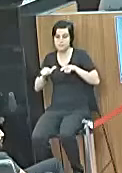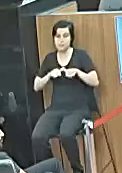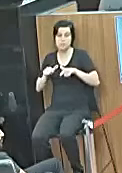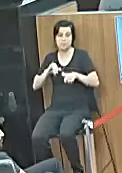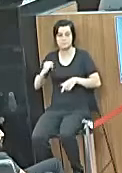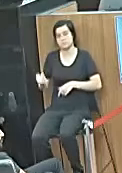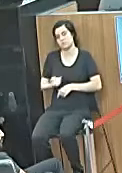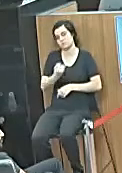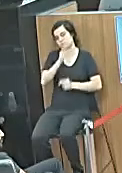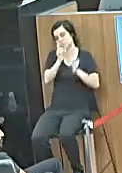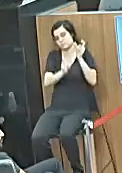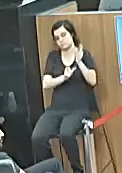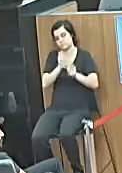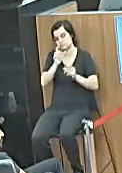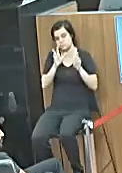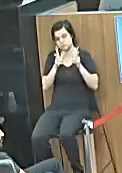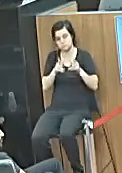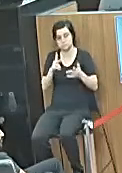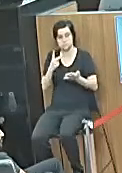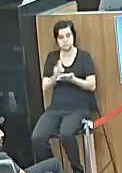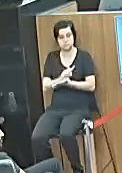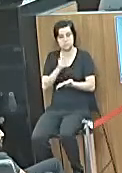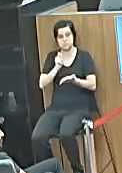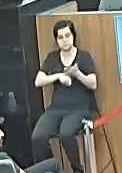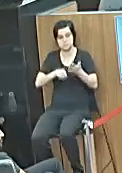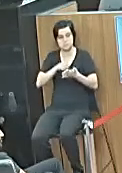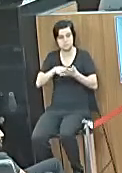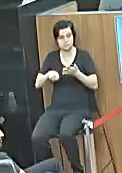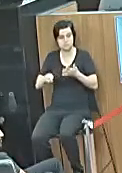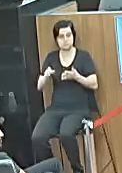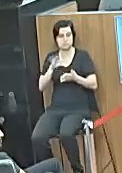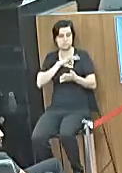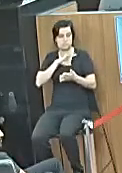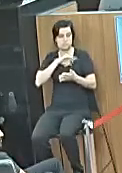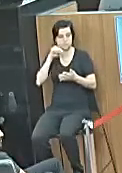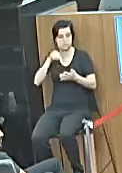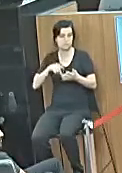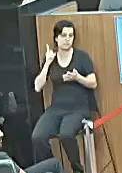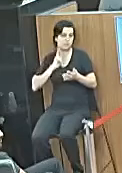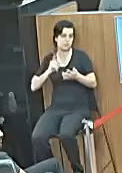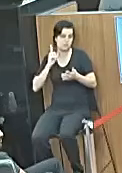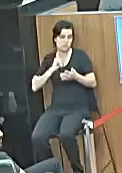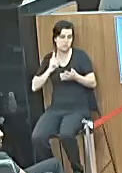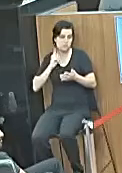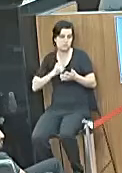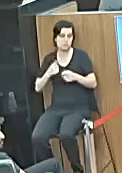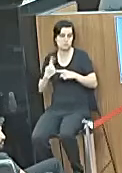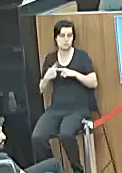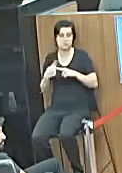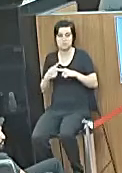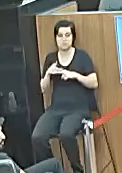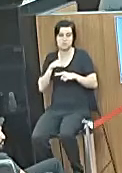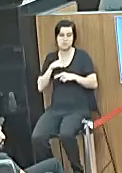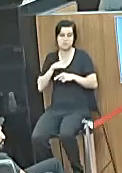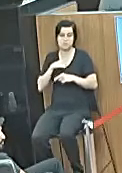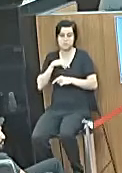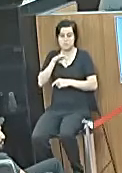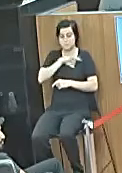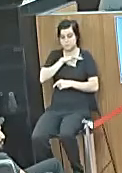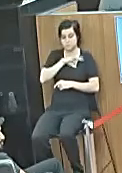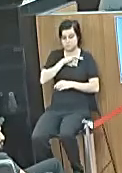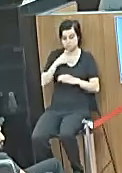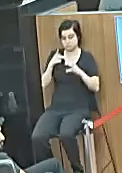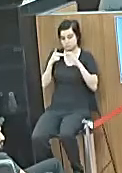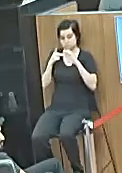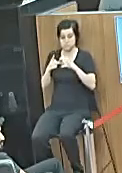assim acontece com o caso e vamos polícia atualmente minas gerais exercido em muitas delegacias por funcionários cedidos pelas prefeituras